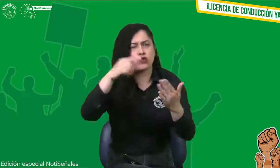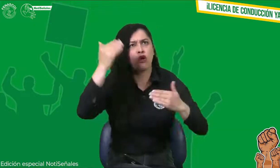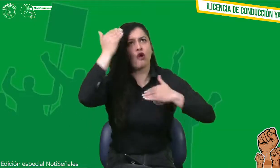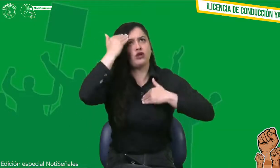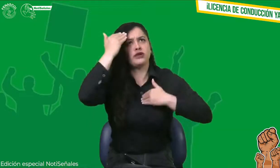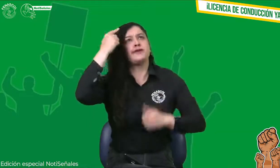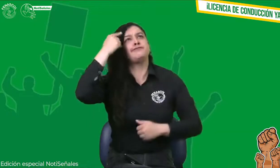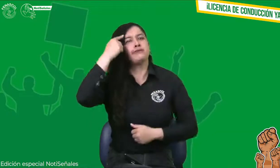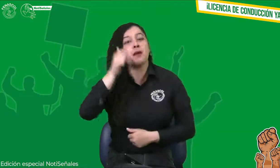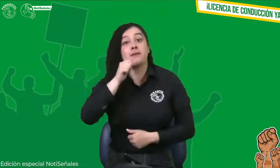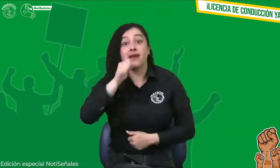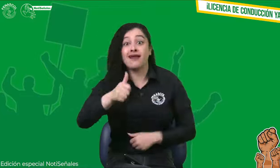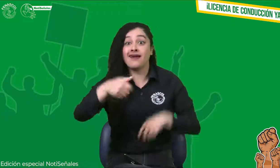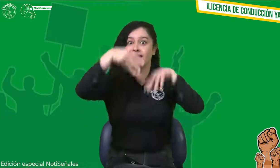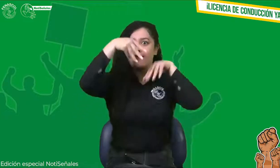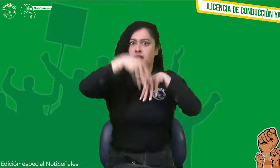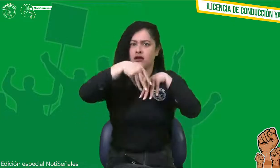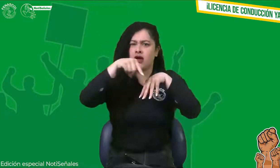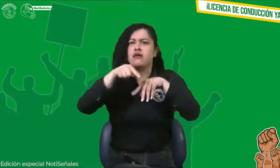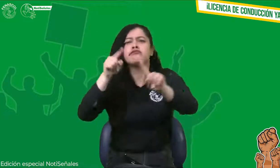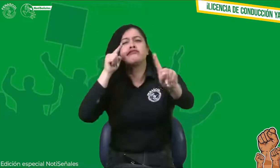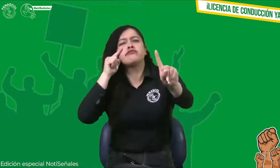Bueno, nosotros saludamos